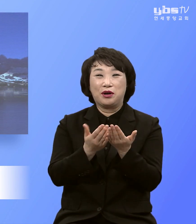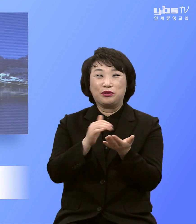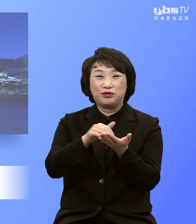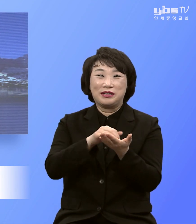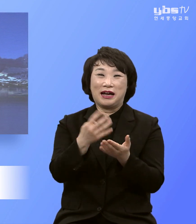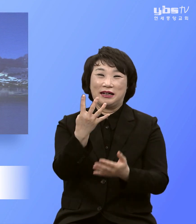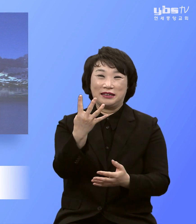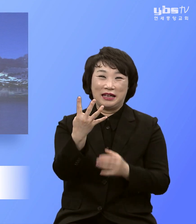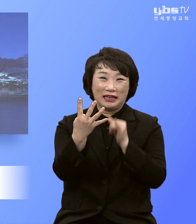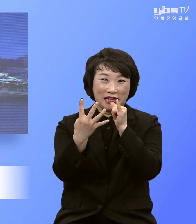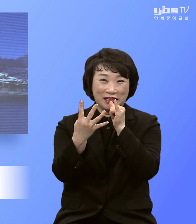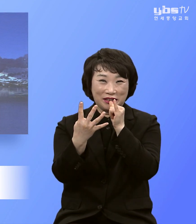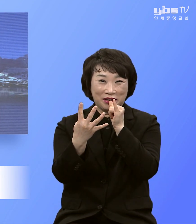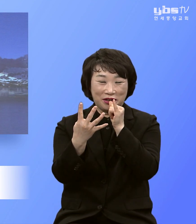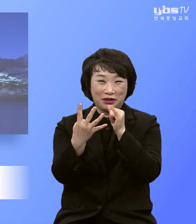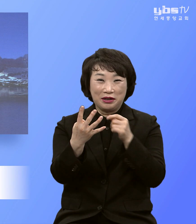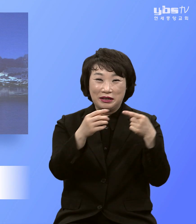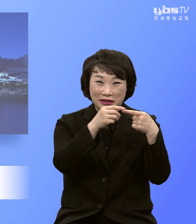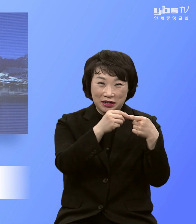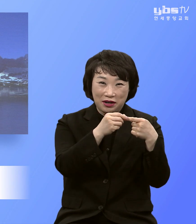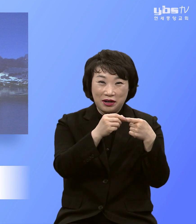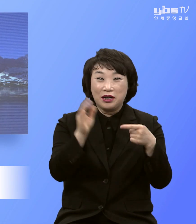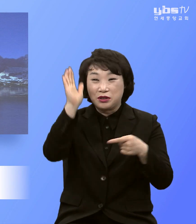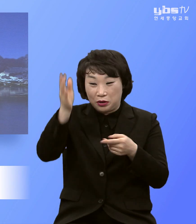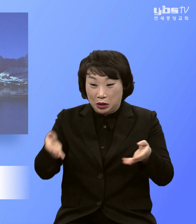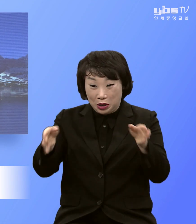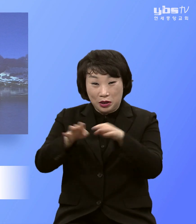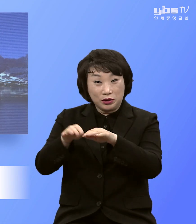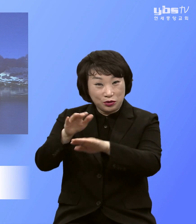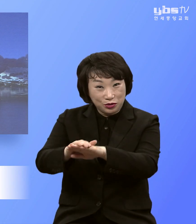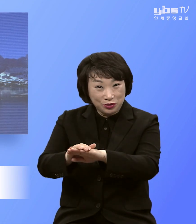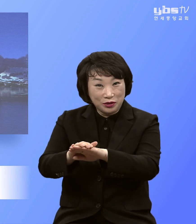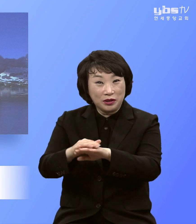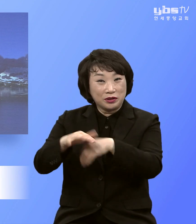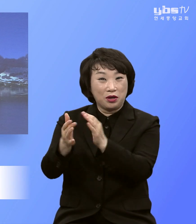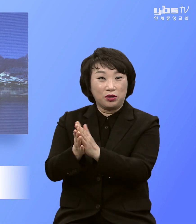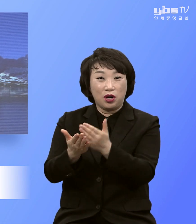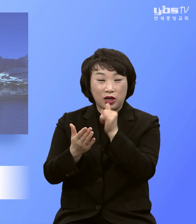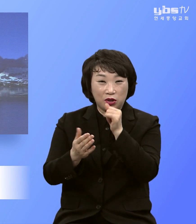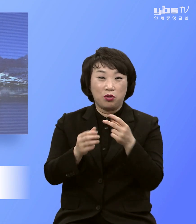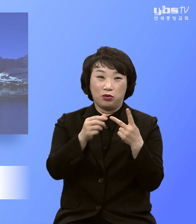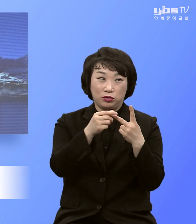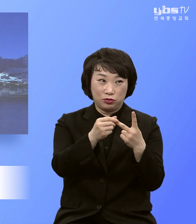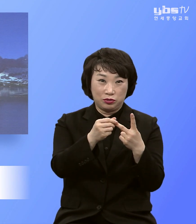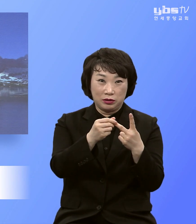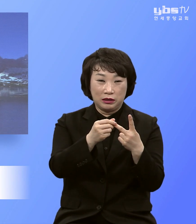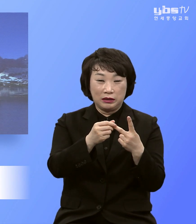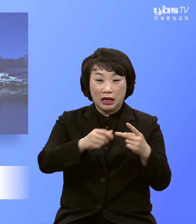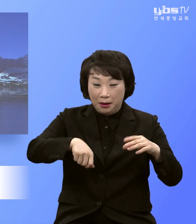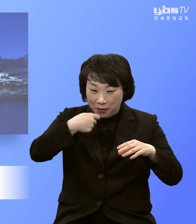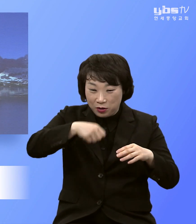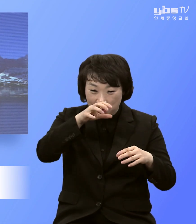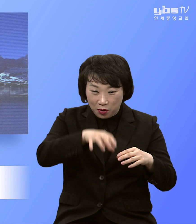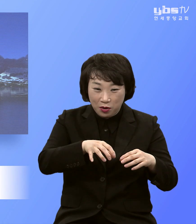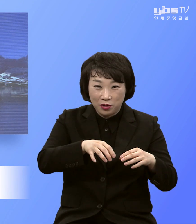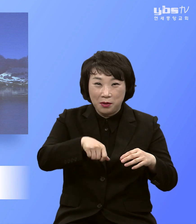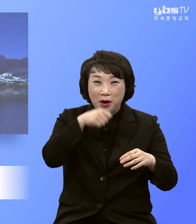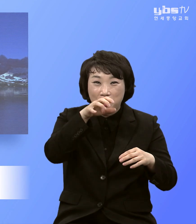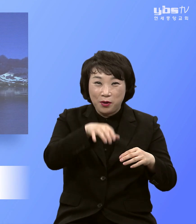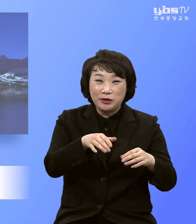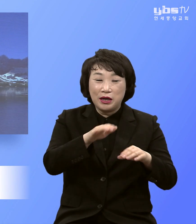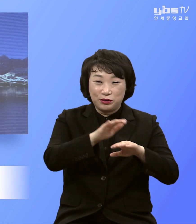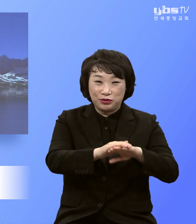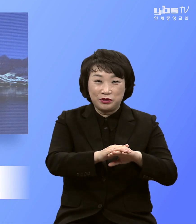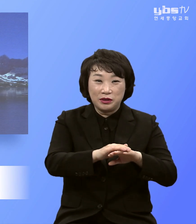네 권이 있어요. 하나는 강대상에다 놓고 쓰는 성경, 하나는 내가 식사할 때 식당에다